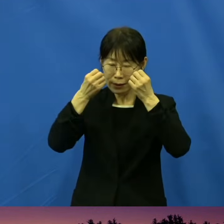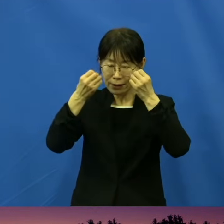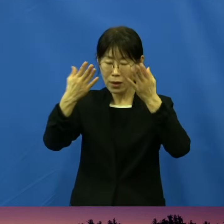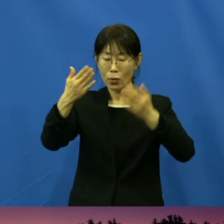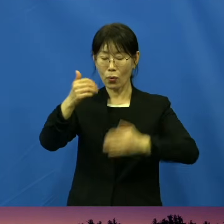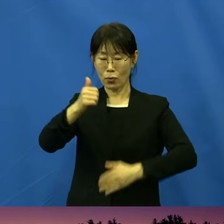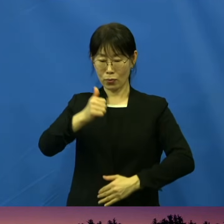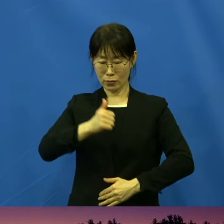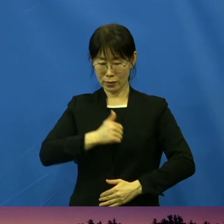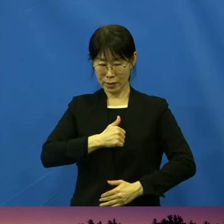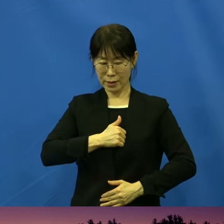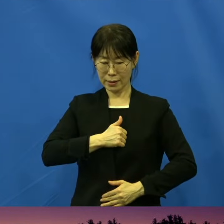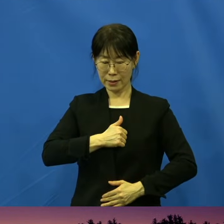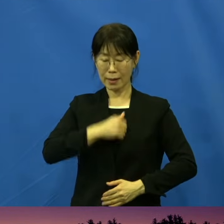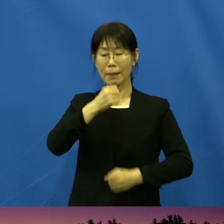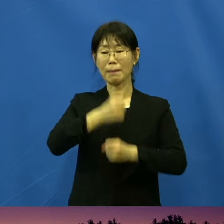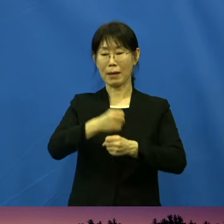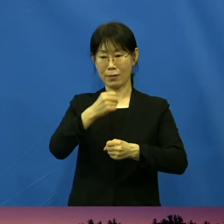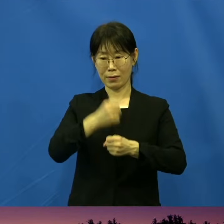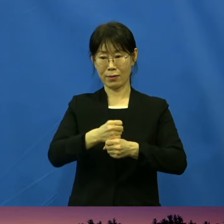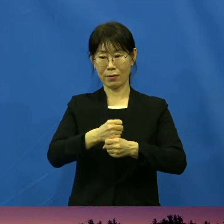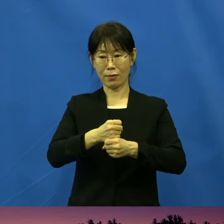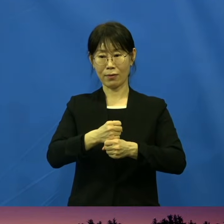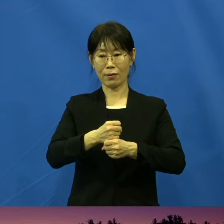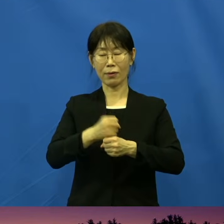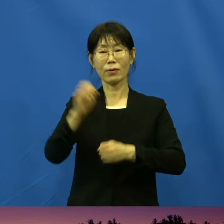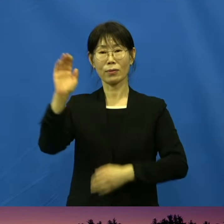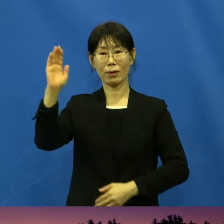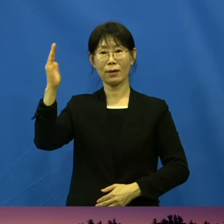이때가 놀라운 이제 삶의 진정한 변화가 일어나는 때,